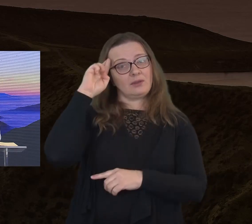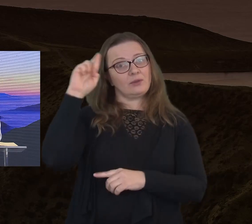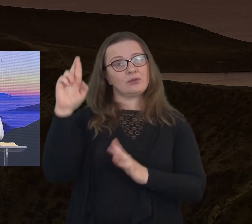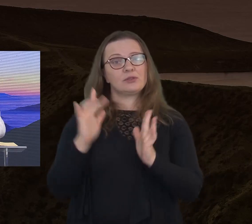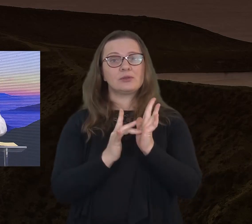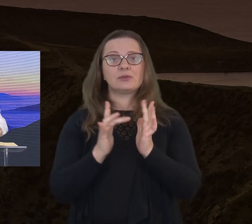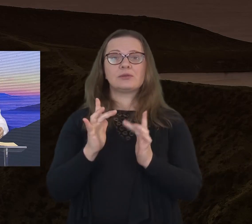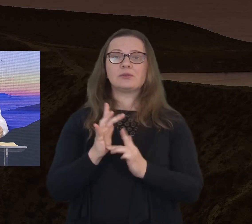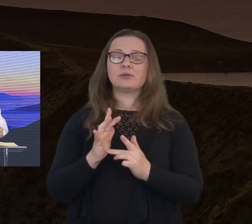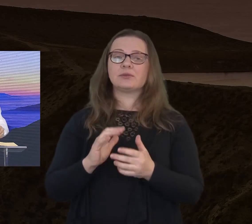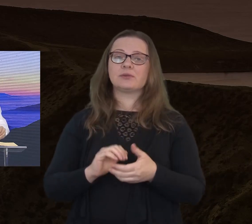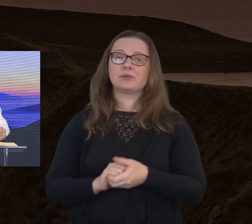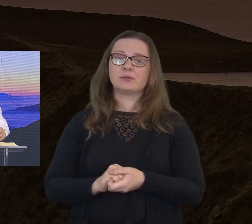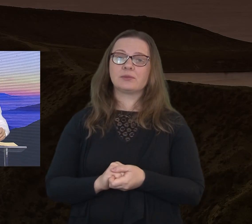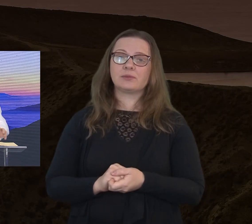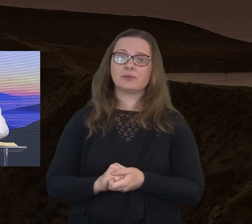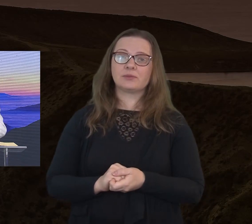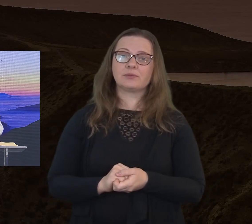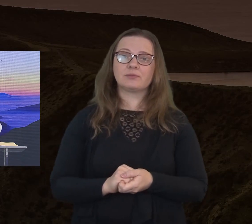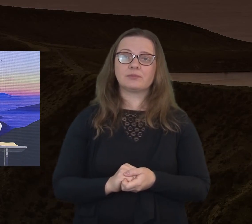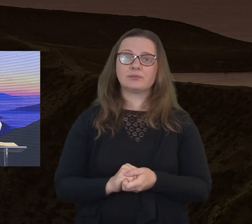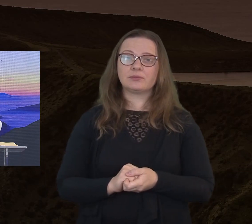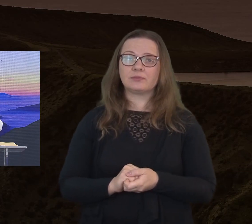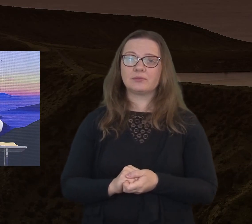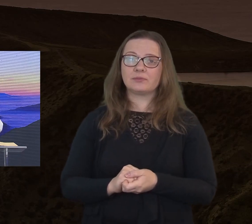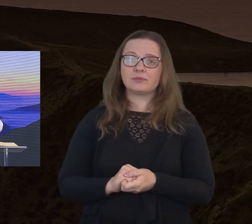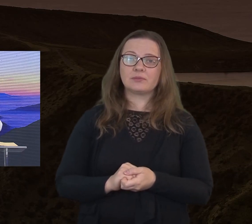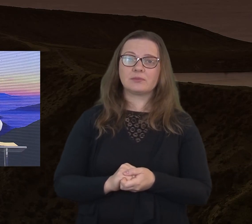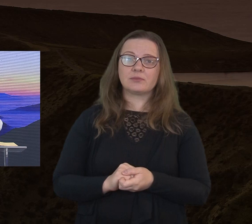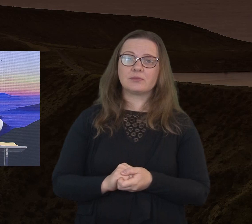Então, eu, na verdade, estou